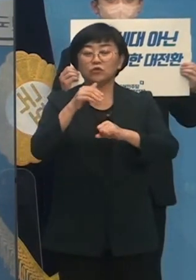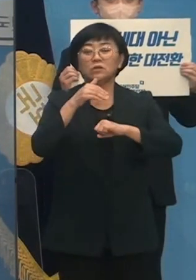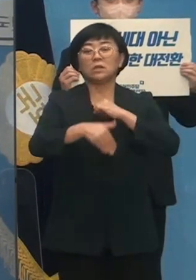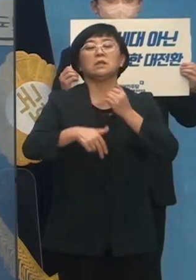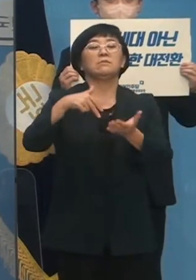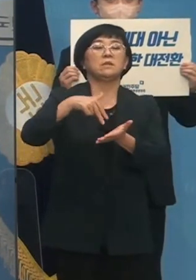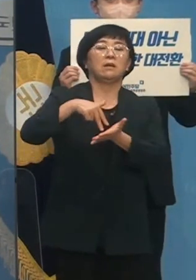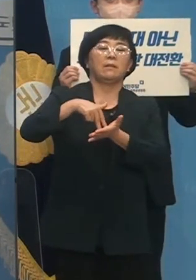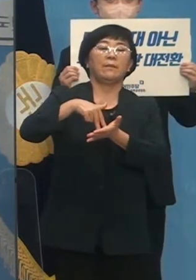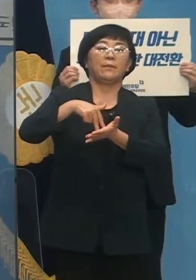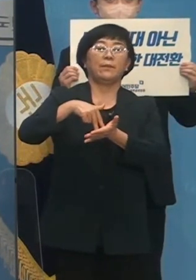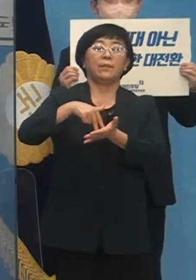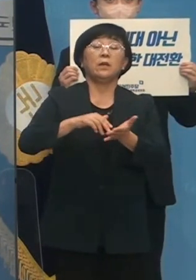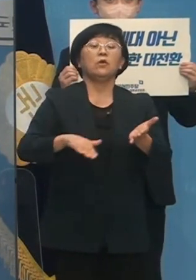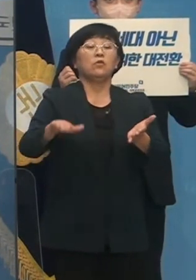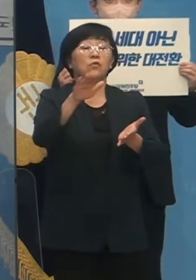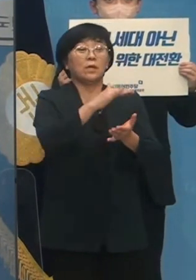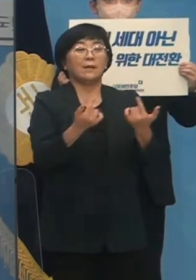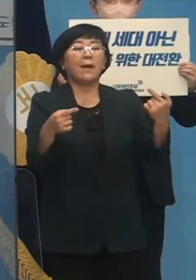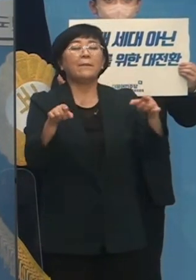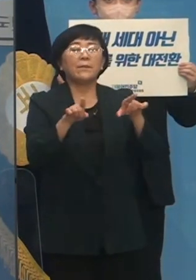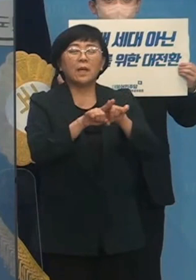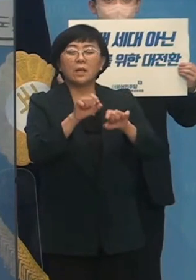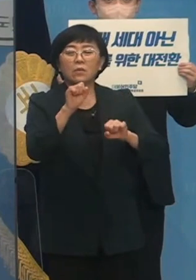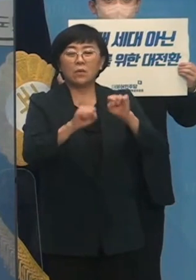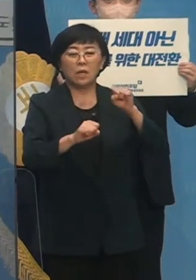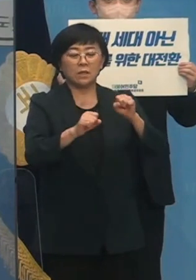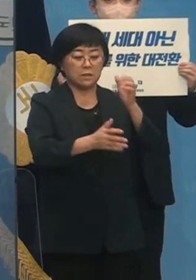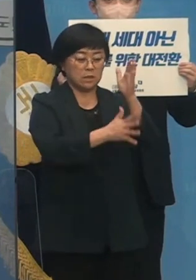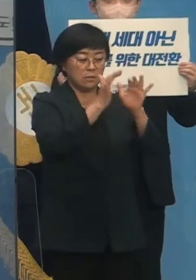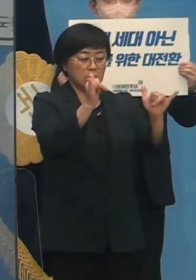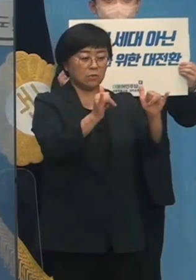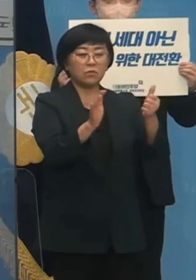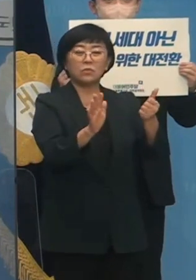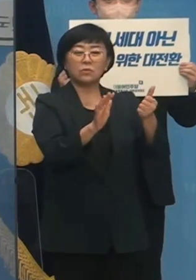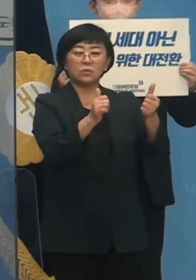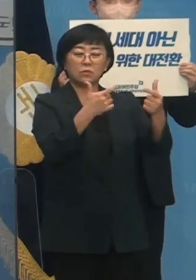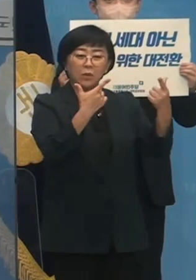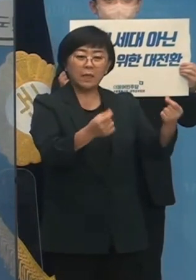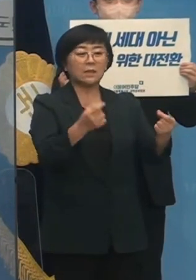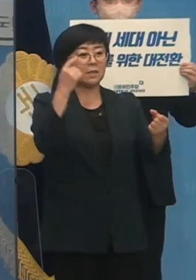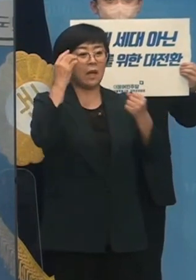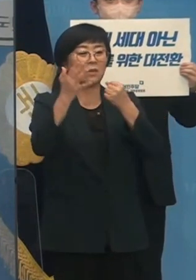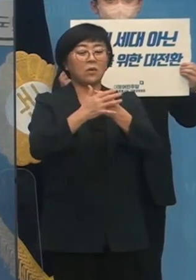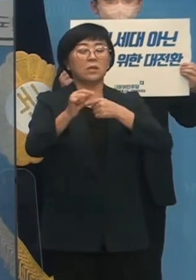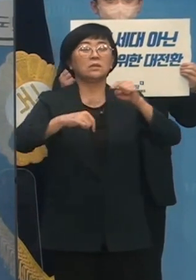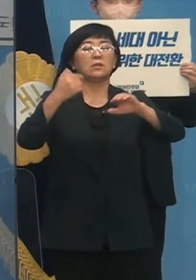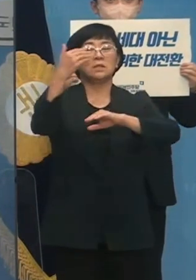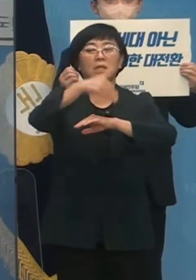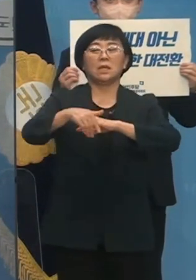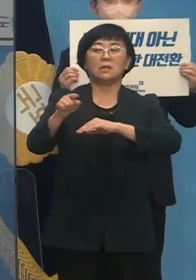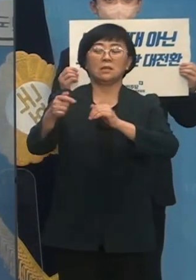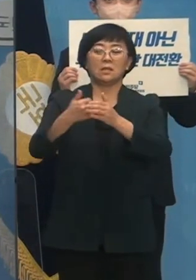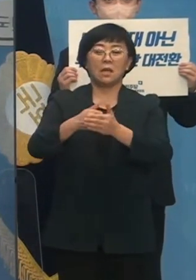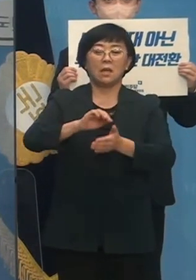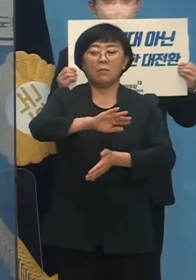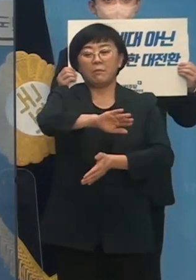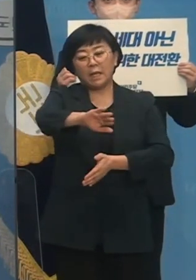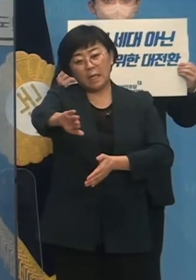시선입니다. 이는 우리를 함께 행동하는 동료 시민으로 대우하지 않고 그저 정책의 대상이자